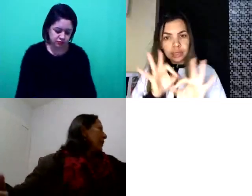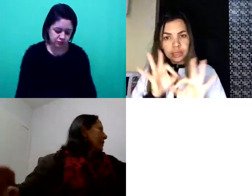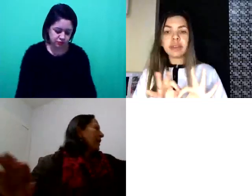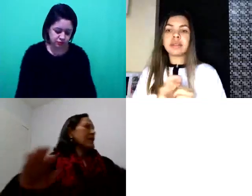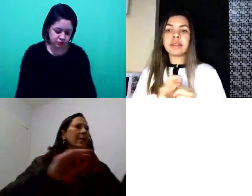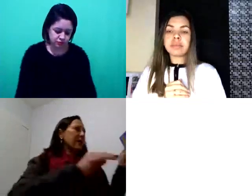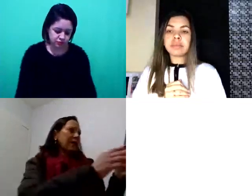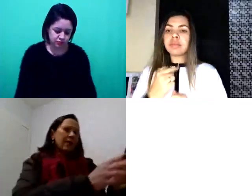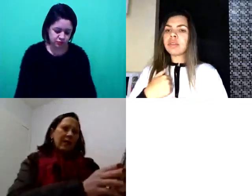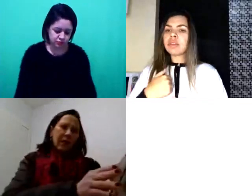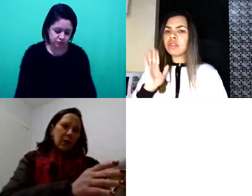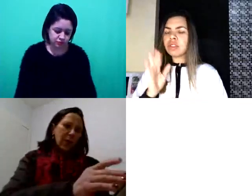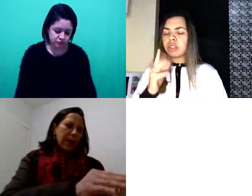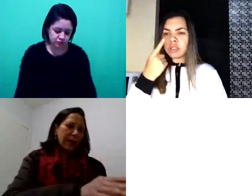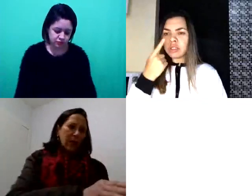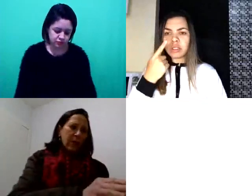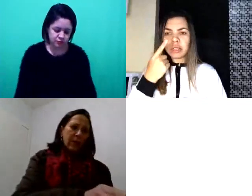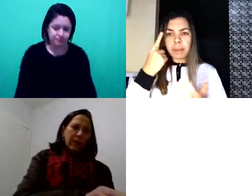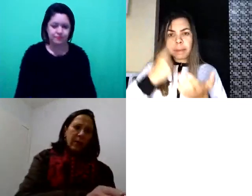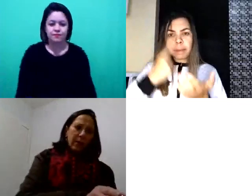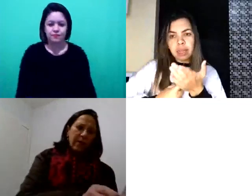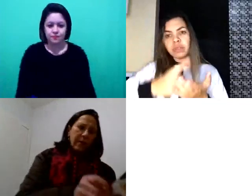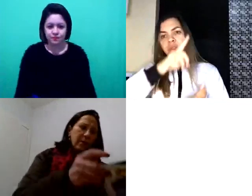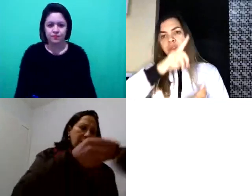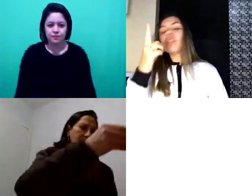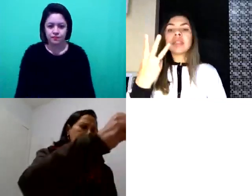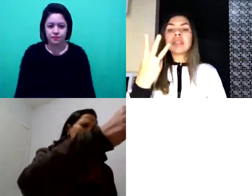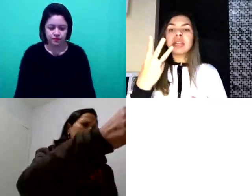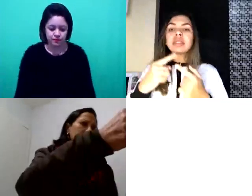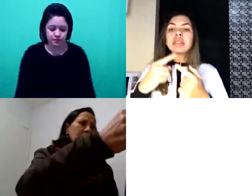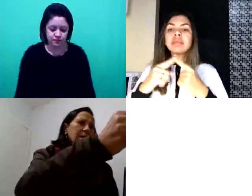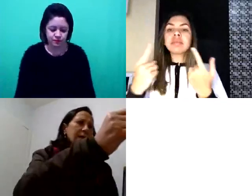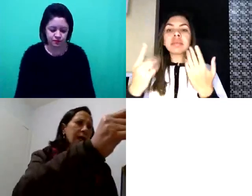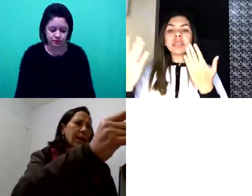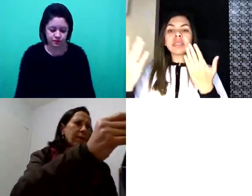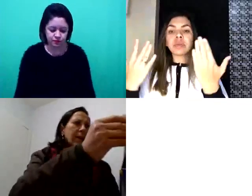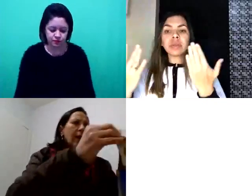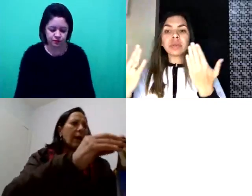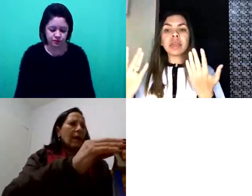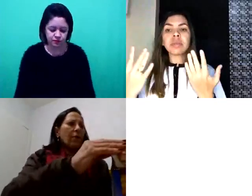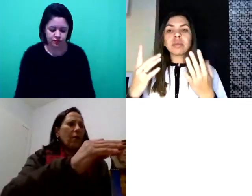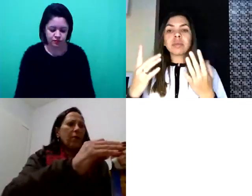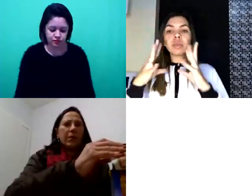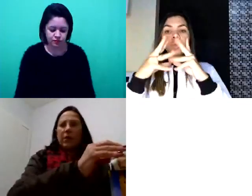dia 3, mas dia 3 vai ficar muito apertado para a gente pedir para a Fabíola colocar tudo isso no sistema. E eu vou